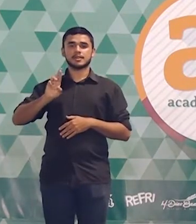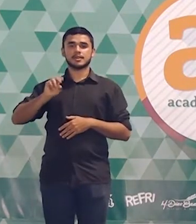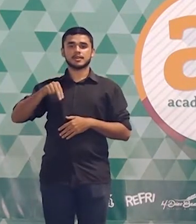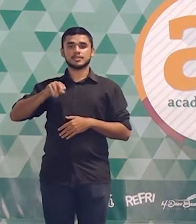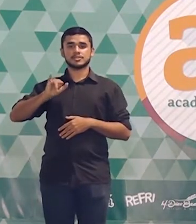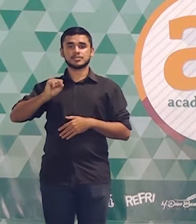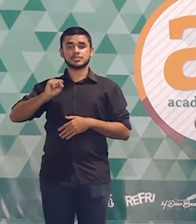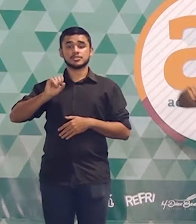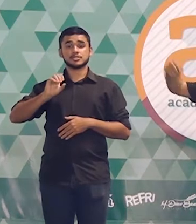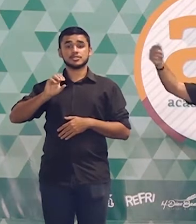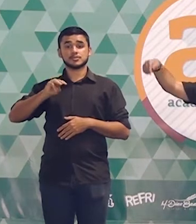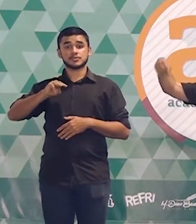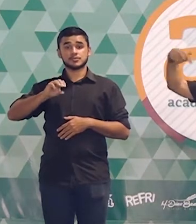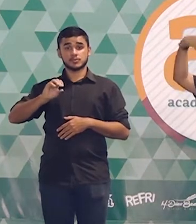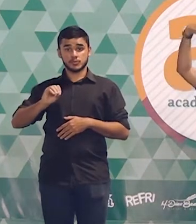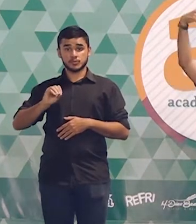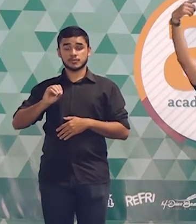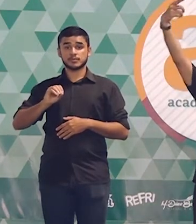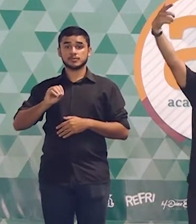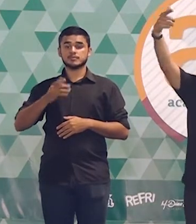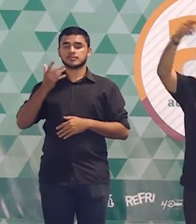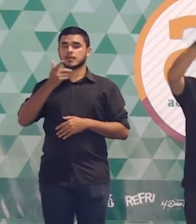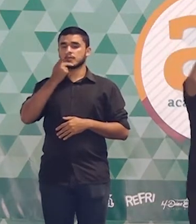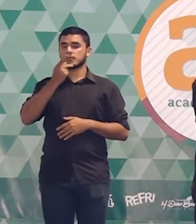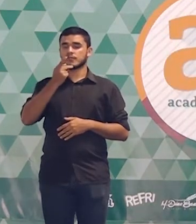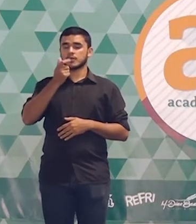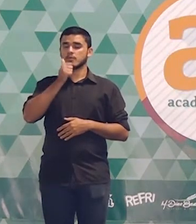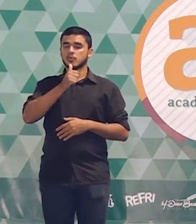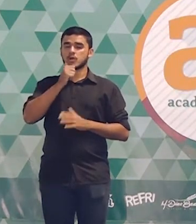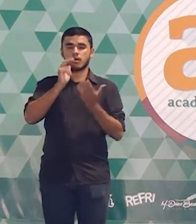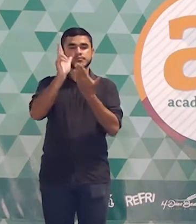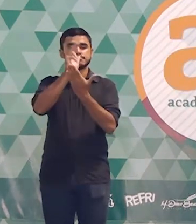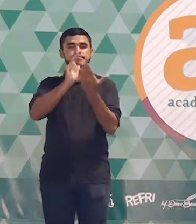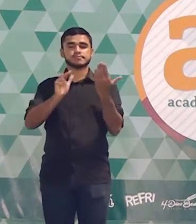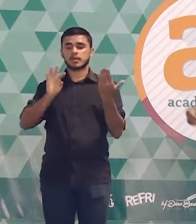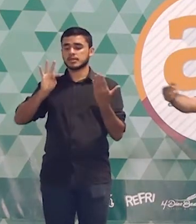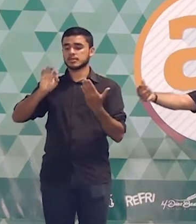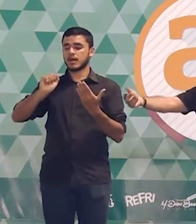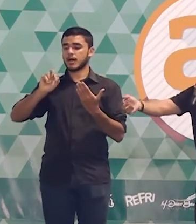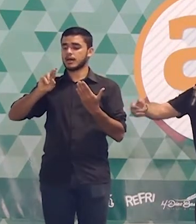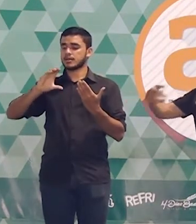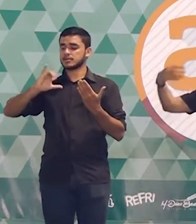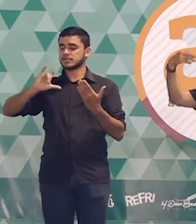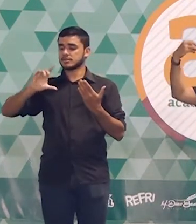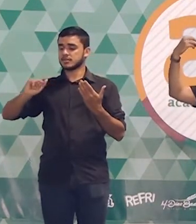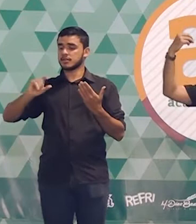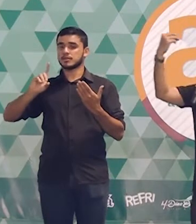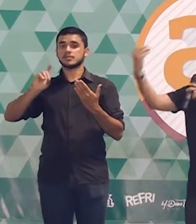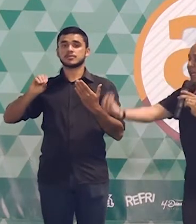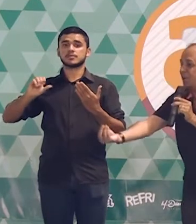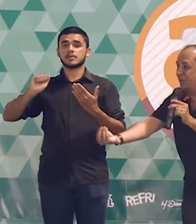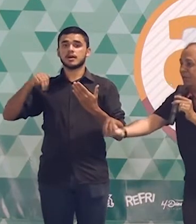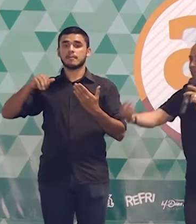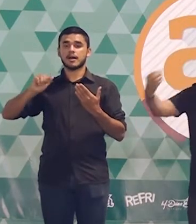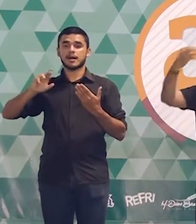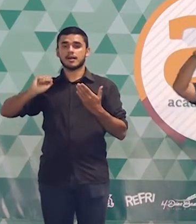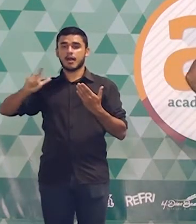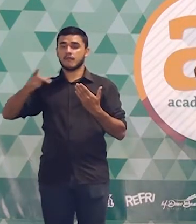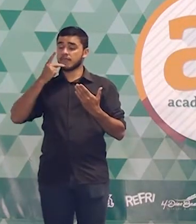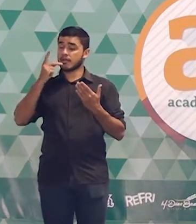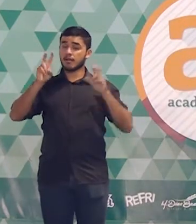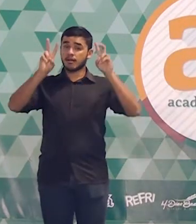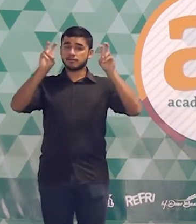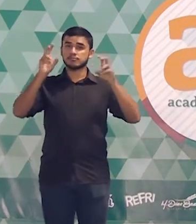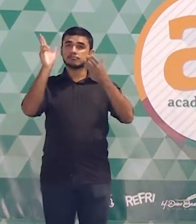pelos modernistas. Quando você vê Tarsila do Amaral, as pinturas dela vão retratar o negro,